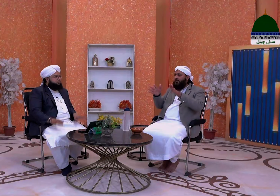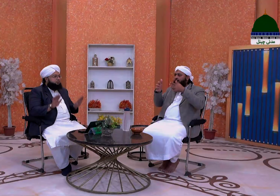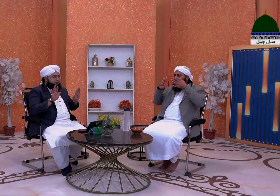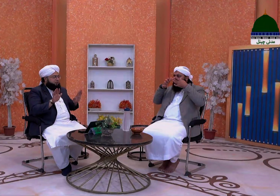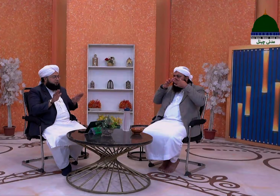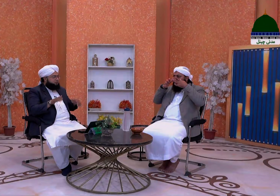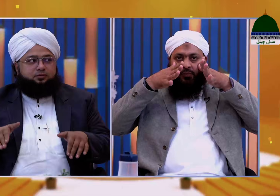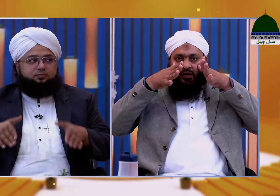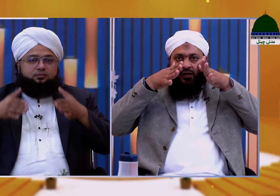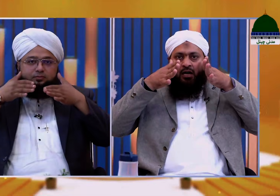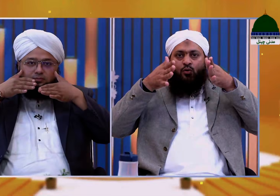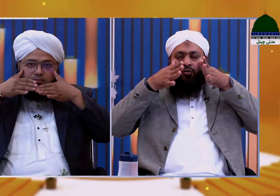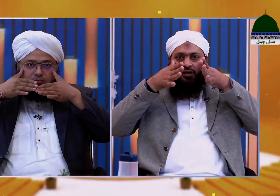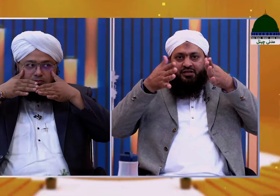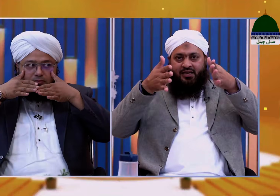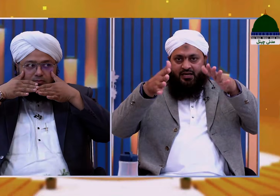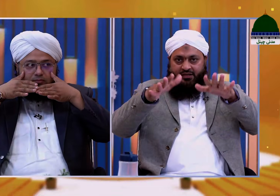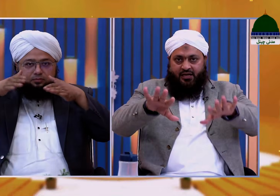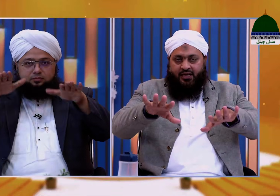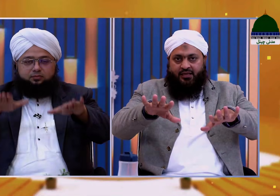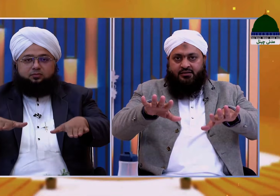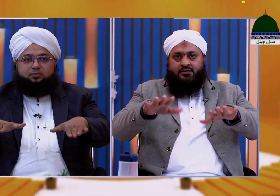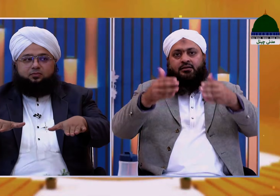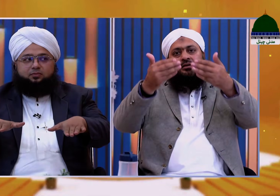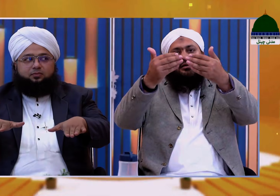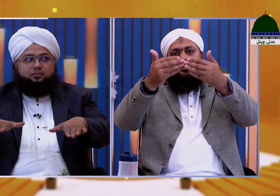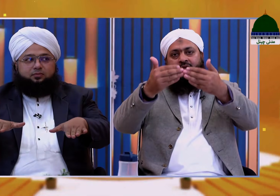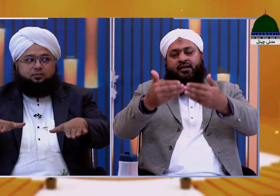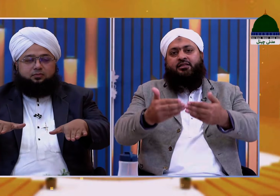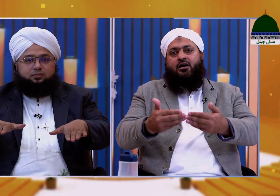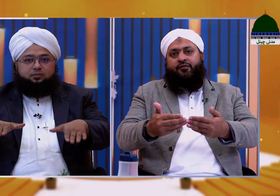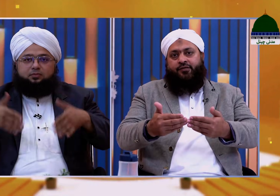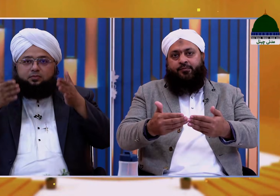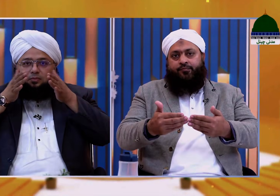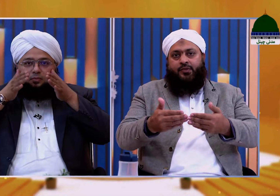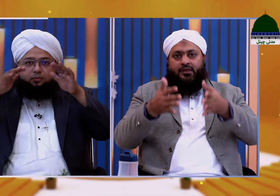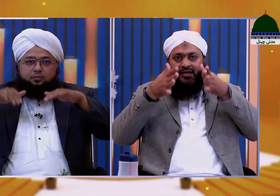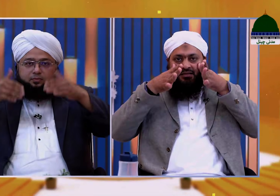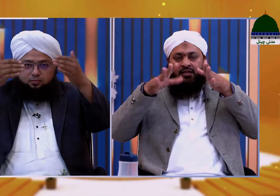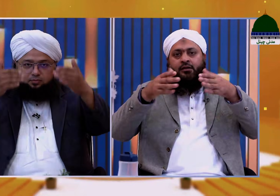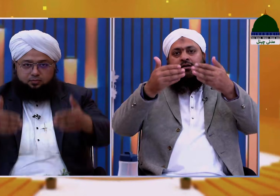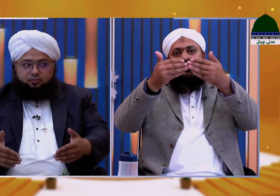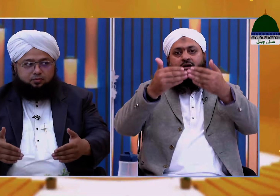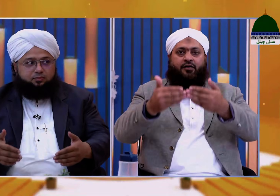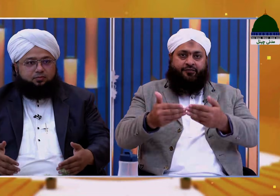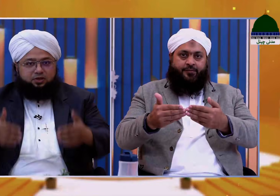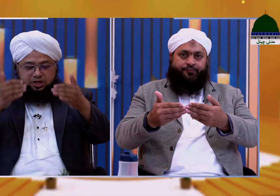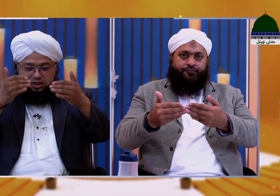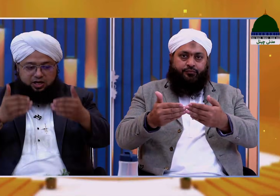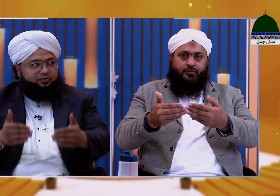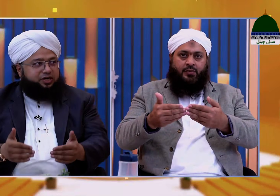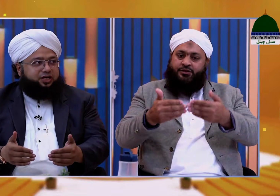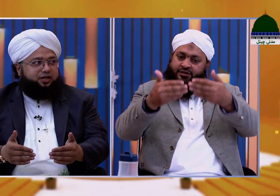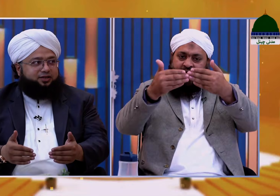سے ہم گال کو ٹچ کر کے نیچے کریں گے۔ 10 دن اعتکاف، 10 دن اعتکاف،